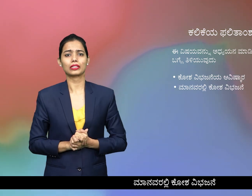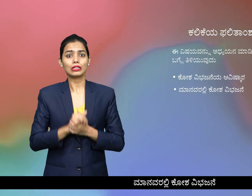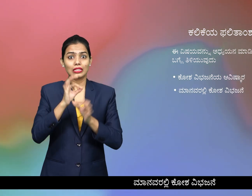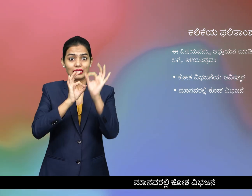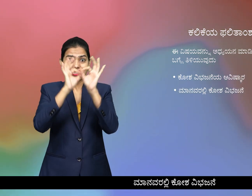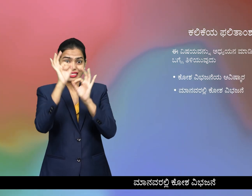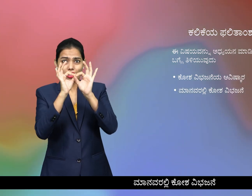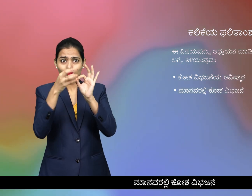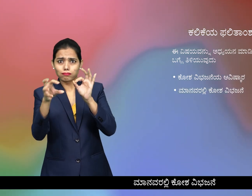ಮಾನವರಲ್ಲಿ ಕೋಶ ವಿಭಜನೆ,